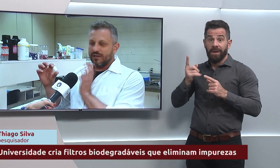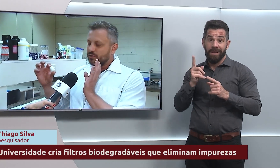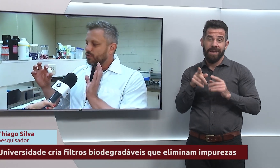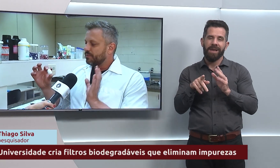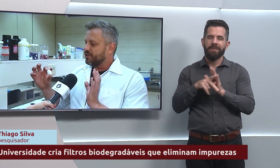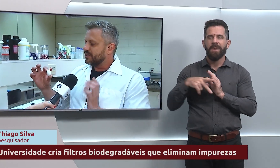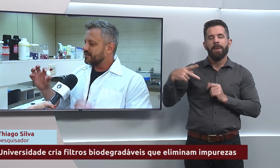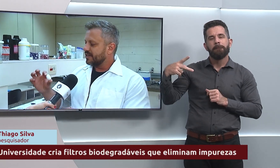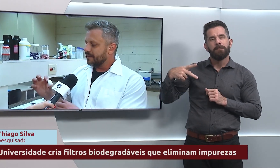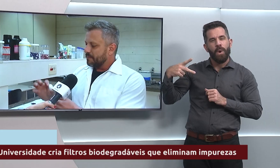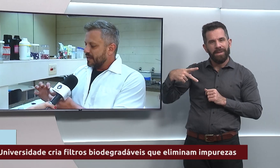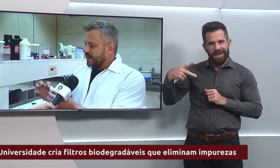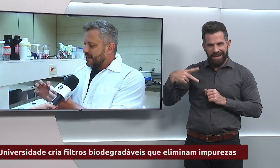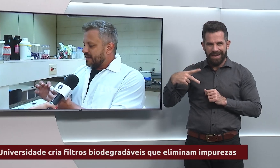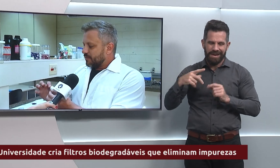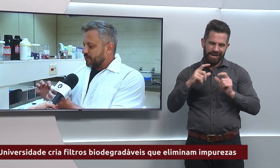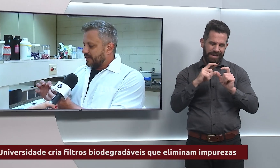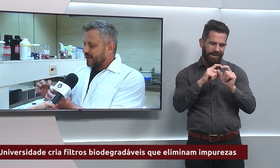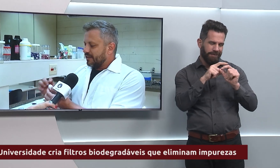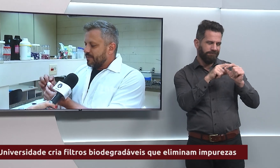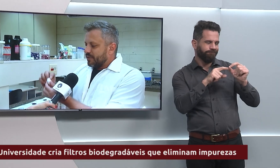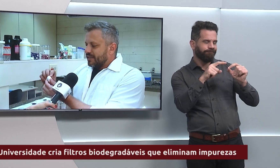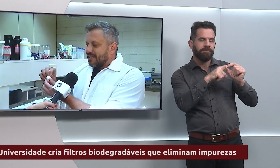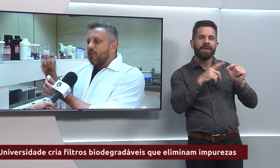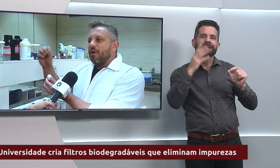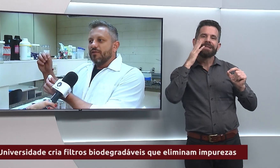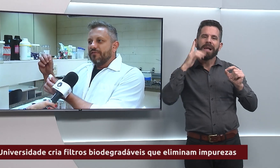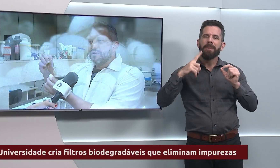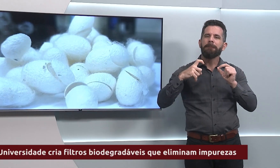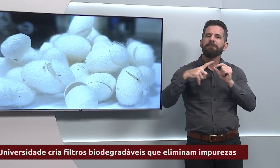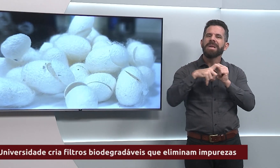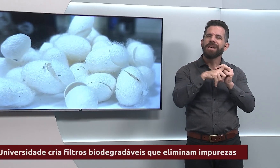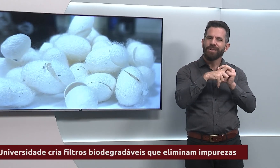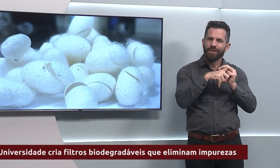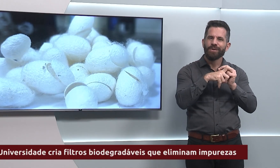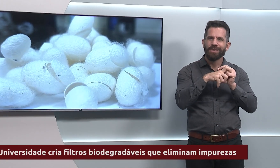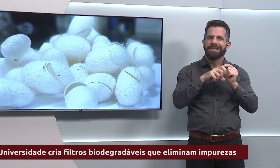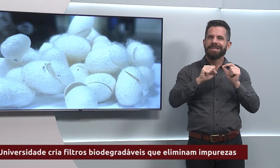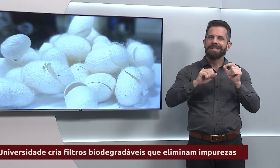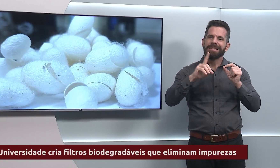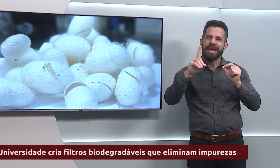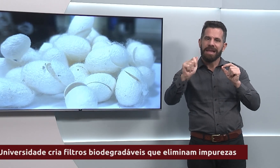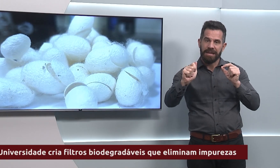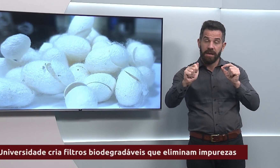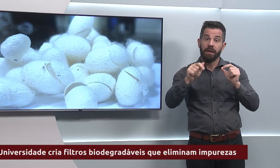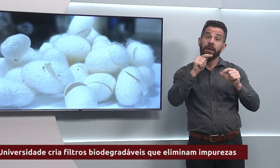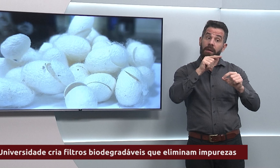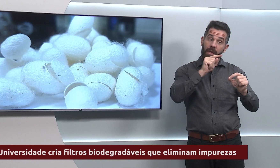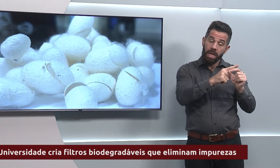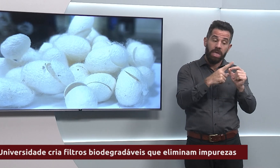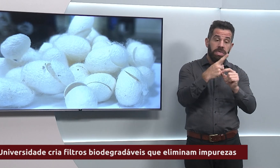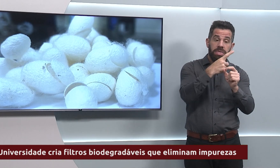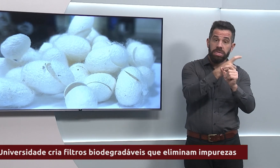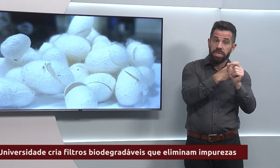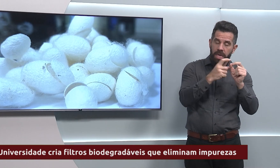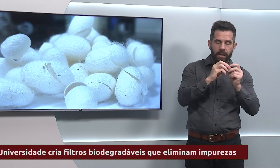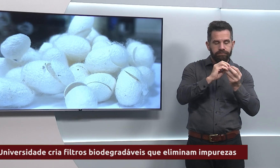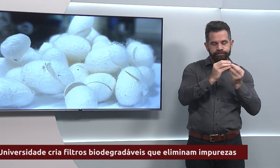do bicho da seda, e essa proteína é a proteína que cola o fio. Durante o processamento do fio, na indústria, precisa desenrolar